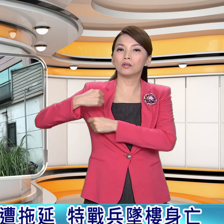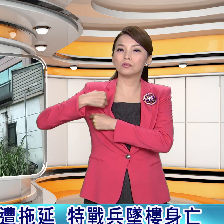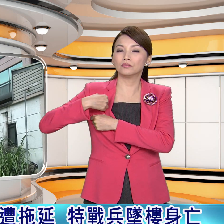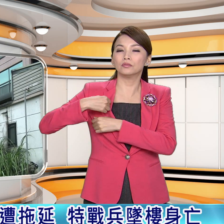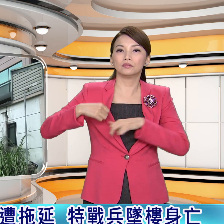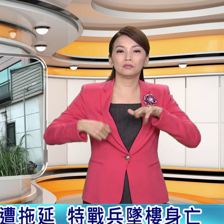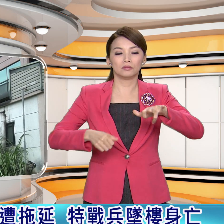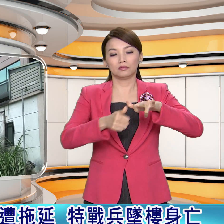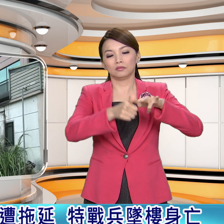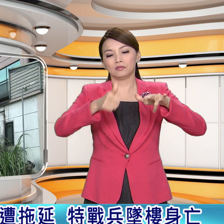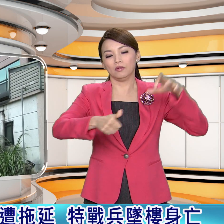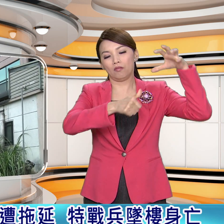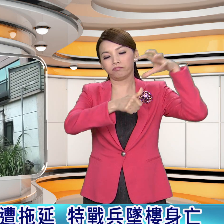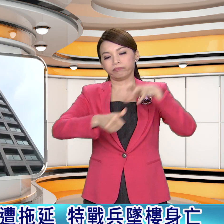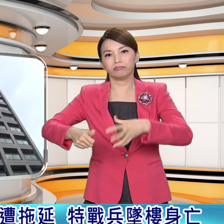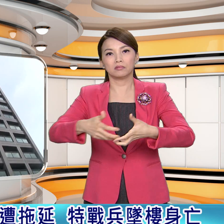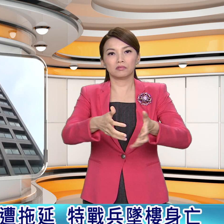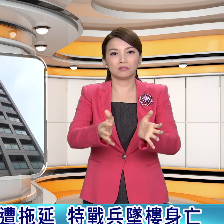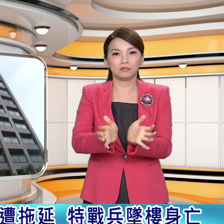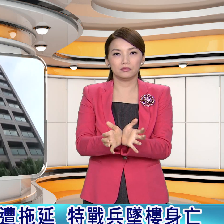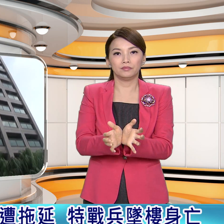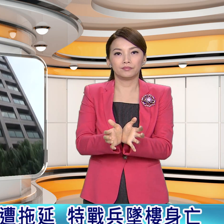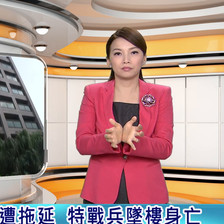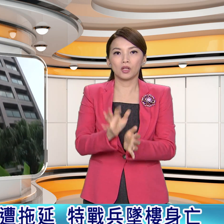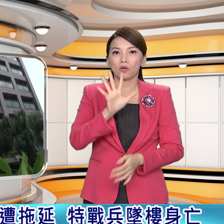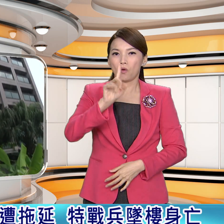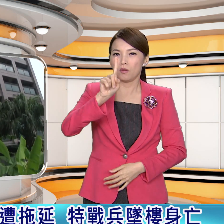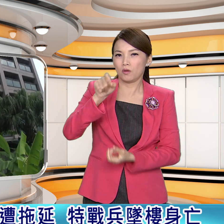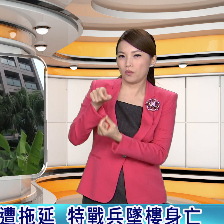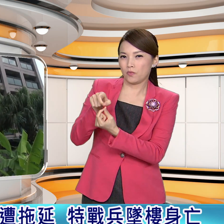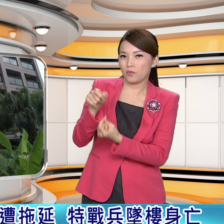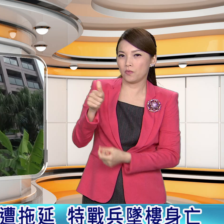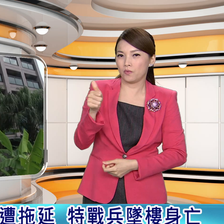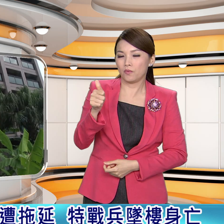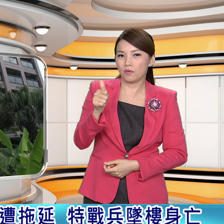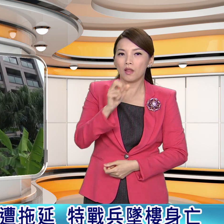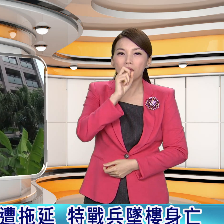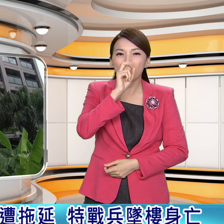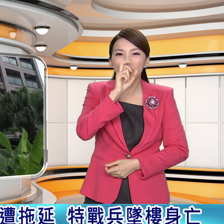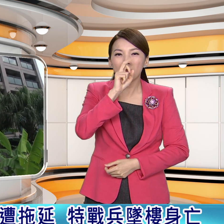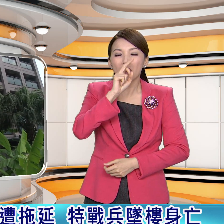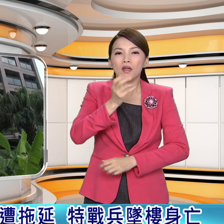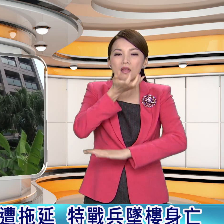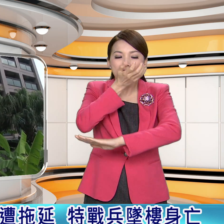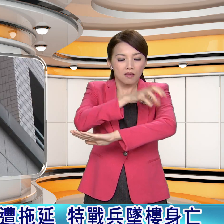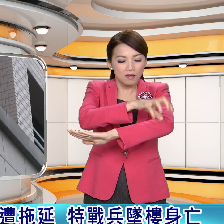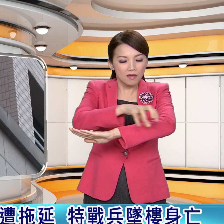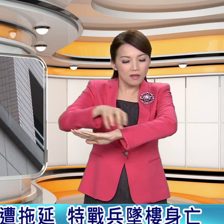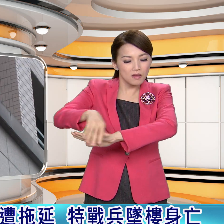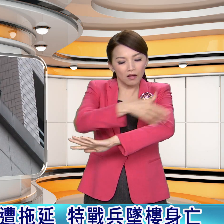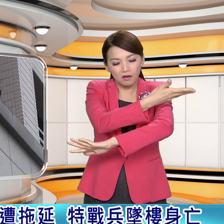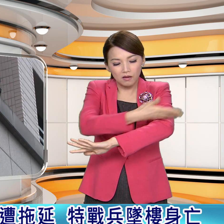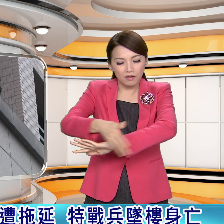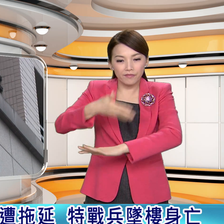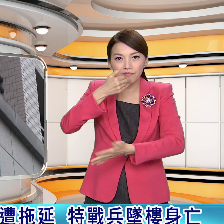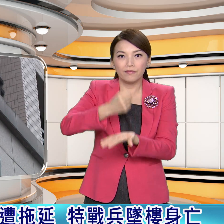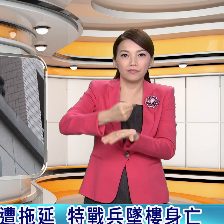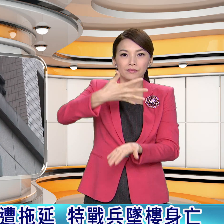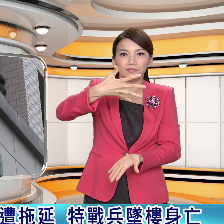一名陆军航特部的女性特种兵在宜兰礁溪一间饭店坠楼身亡，